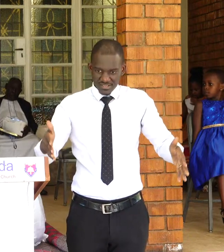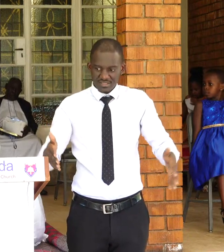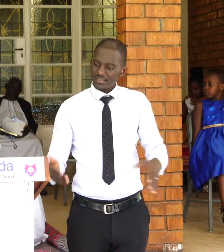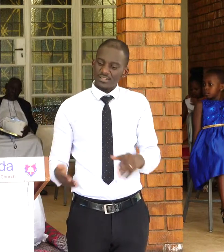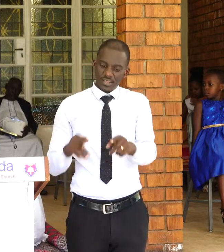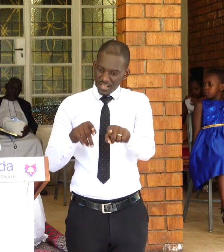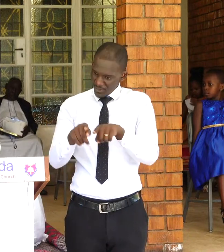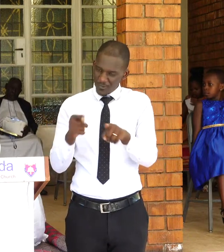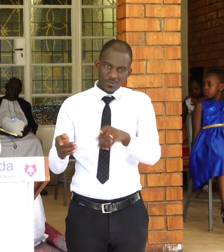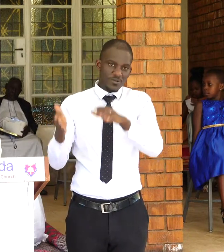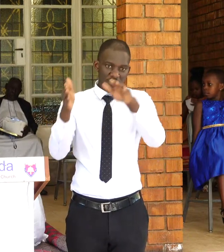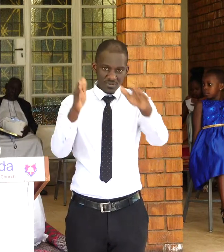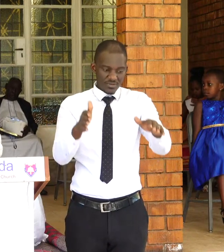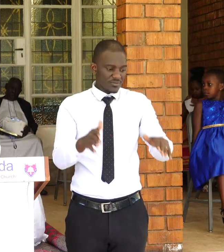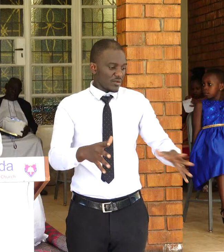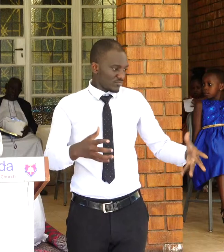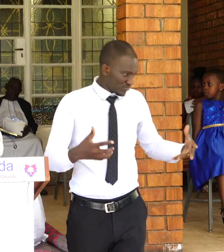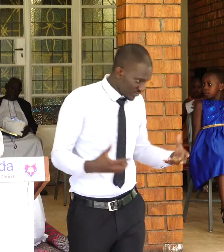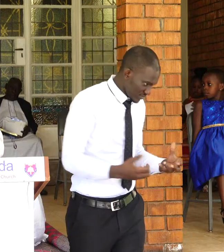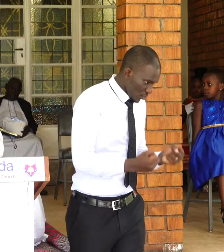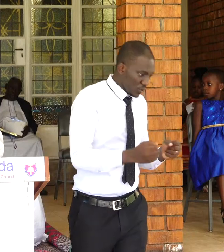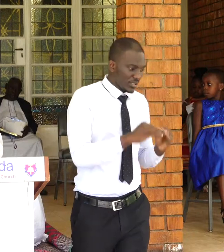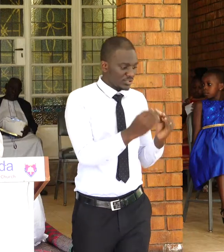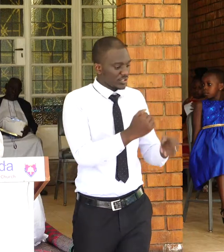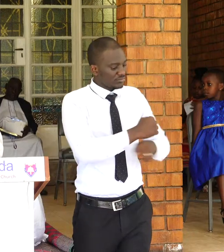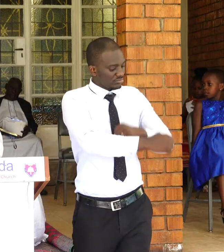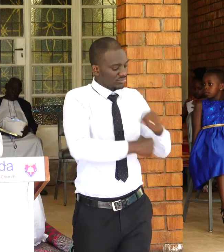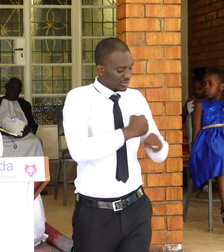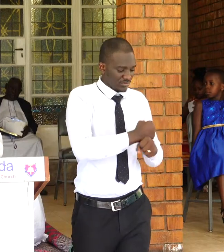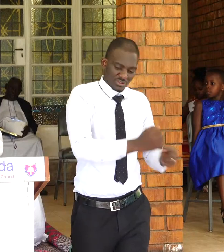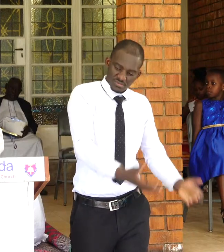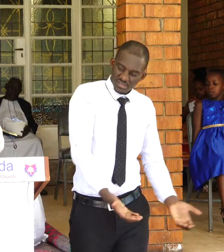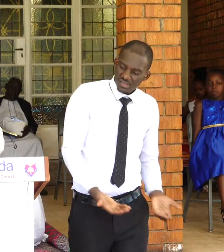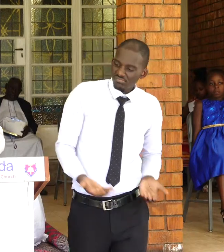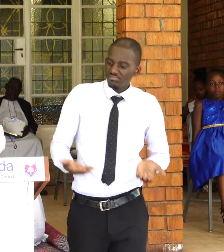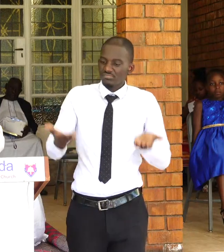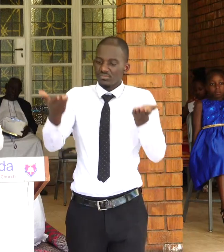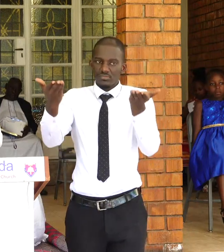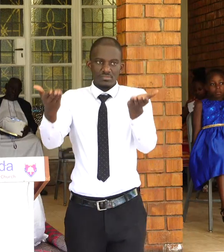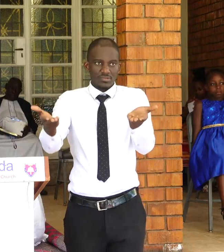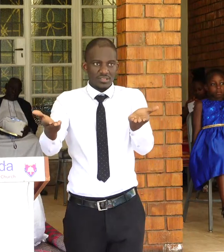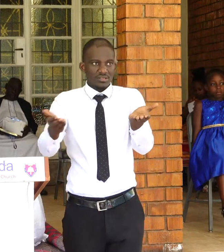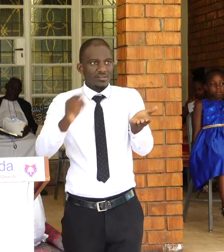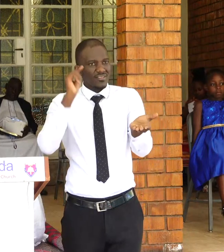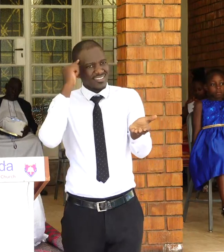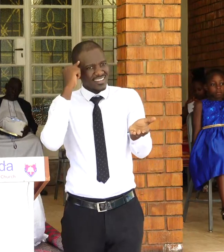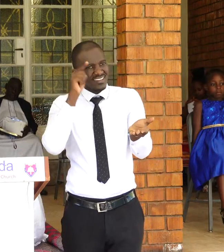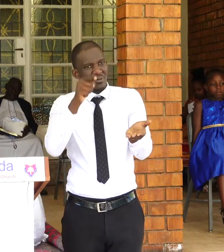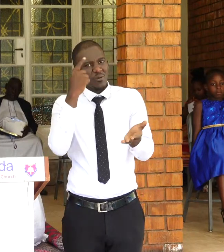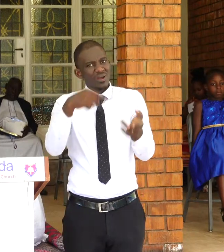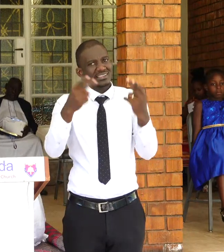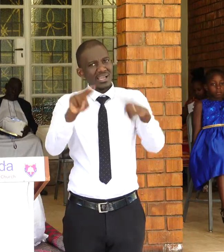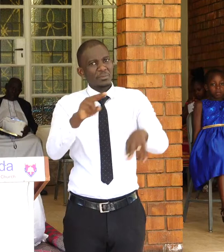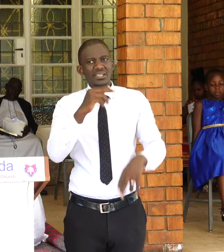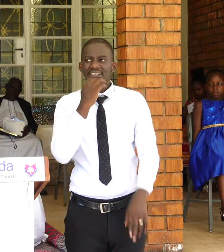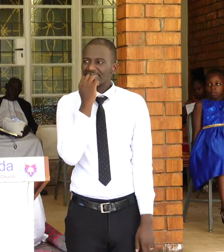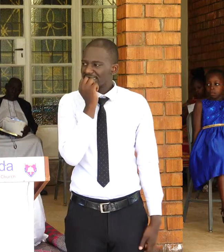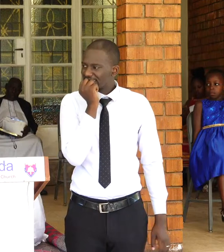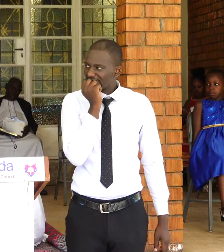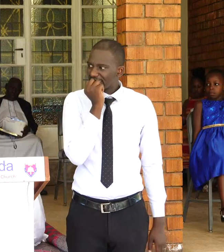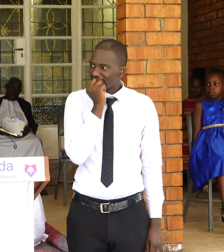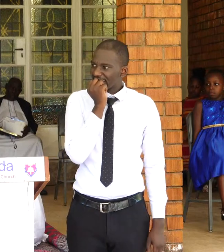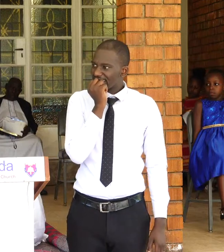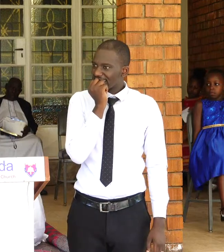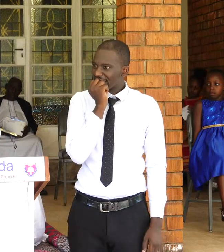enku, n'asiba Isaaka omwana we n'amugalamiza ku kyoto. Bamwakafaananyi oba kyekyali awo.